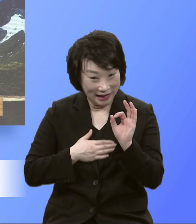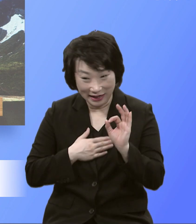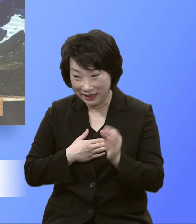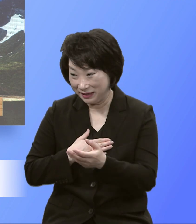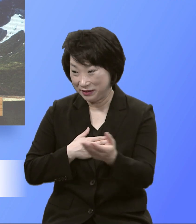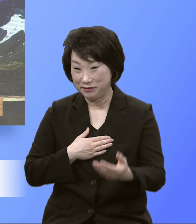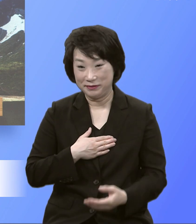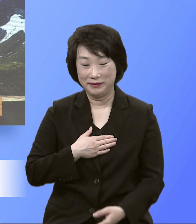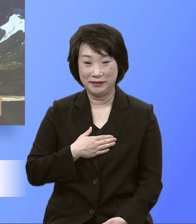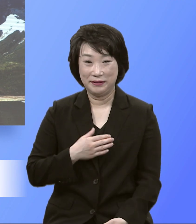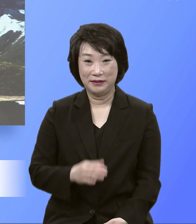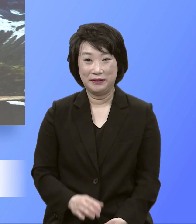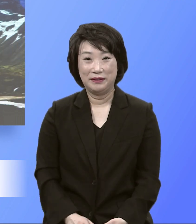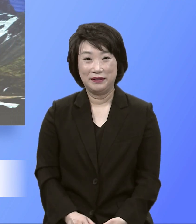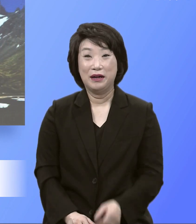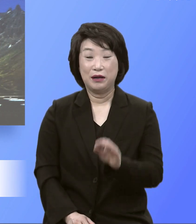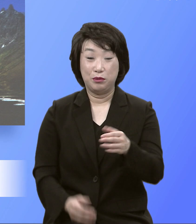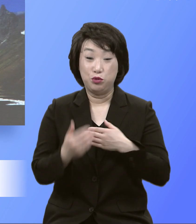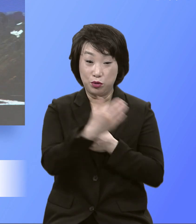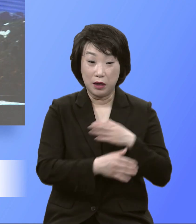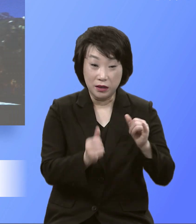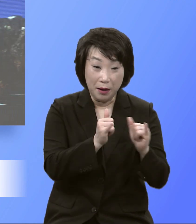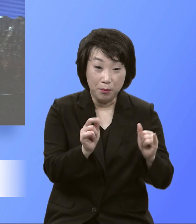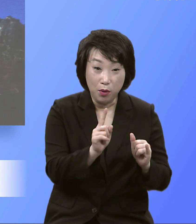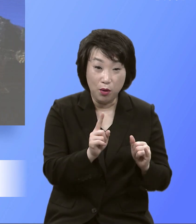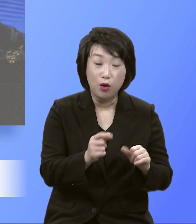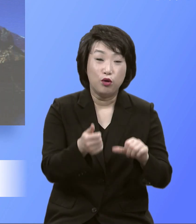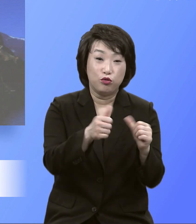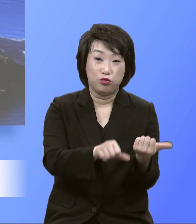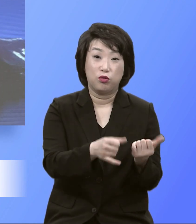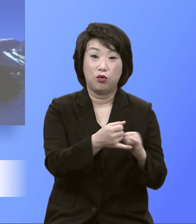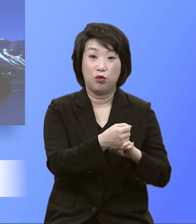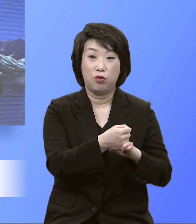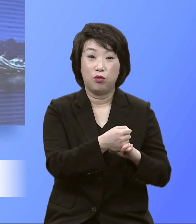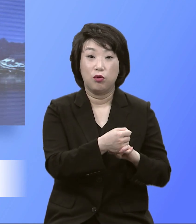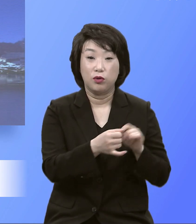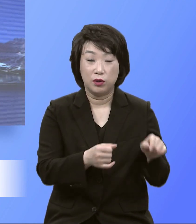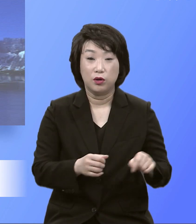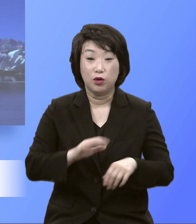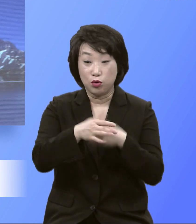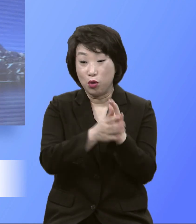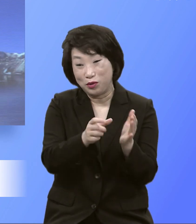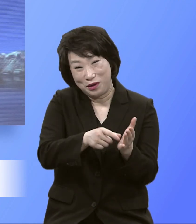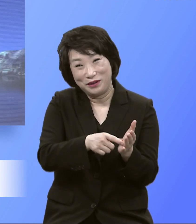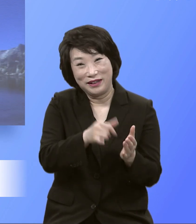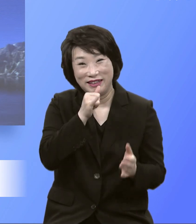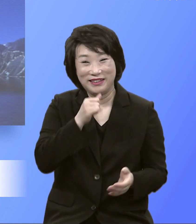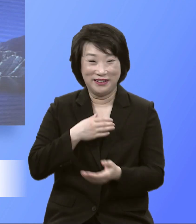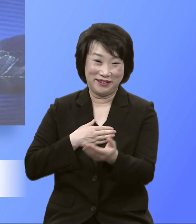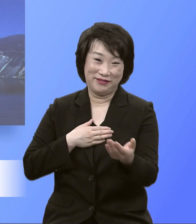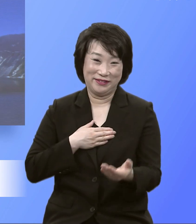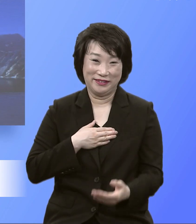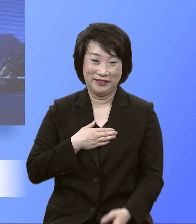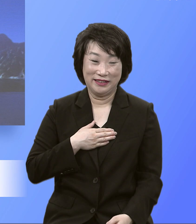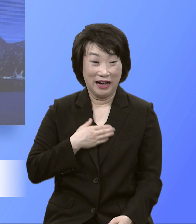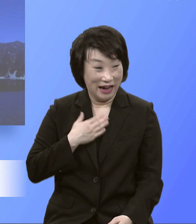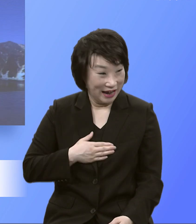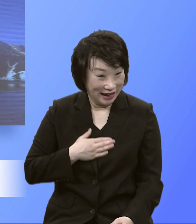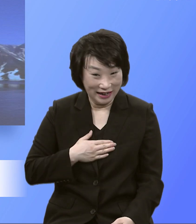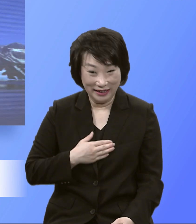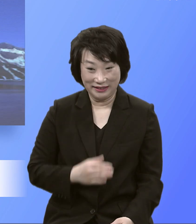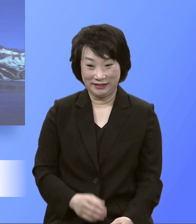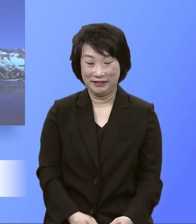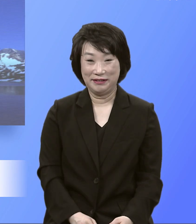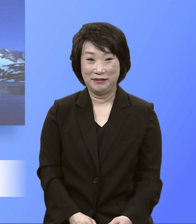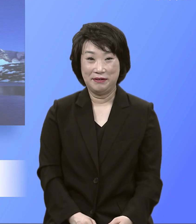알아들었어요? 그럼 육의 사람은 반드시 죽는다는 거예요. 성경이 하는 얘기입니다. 무슨 말인가